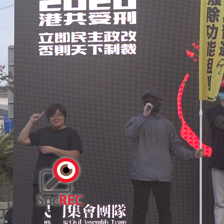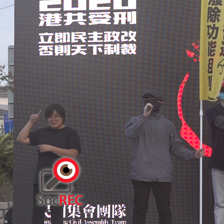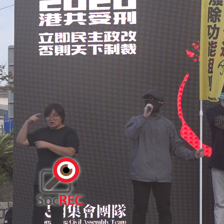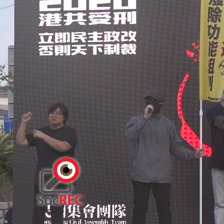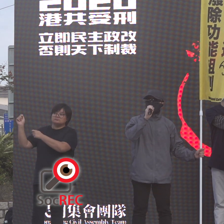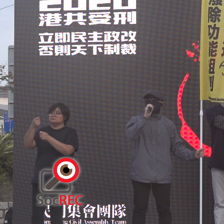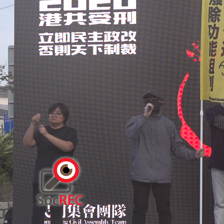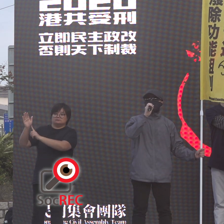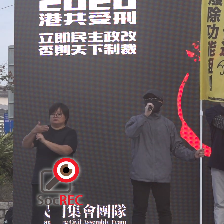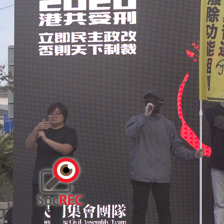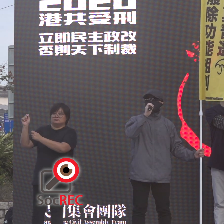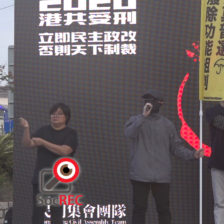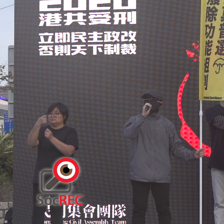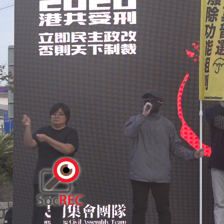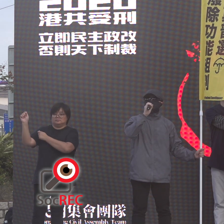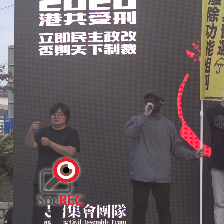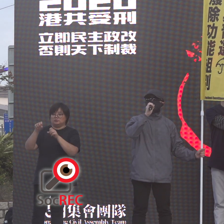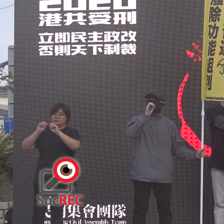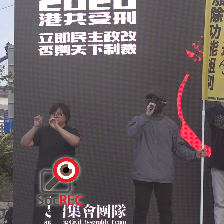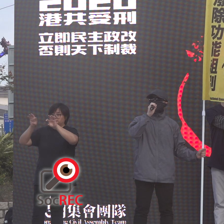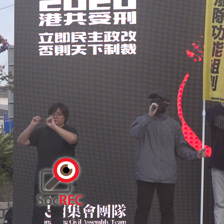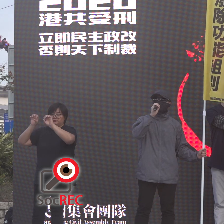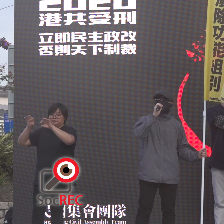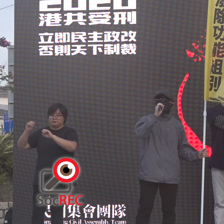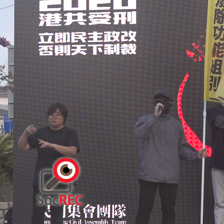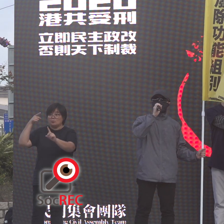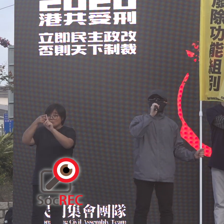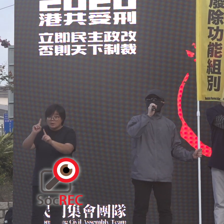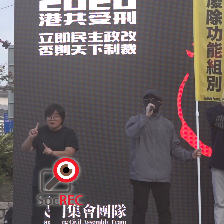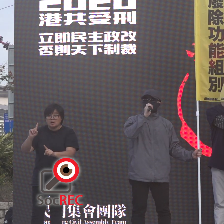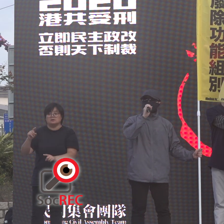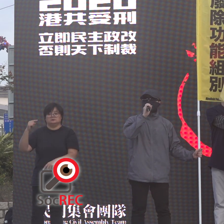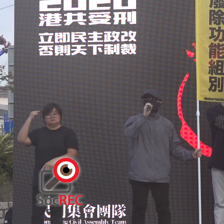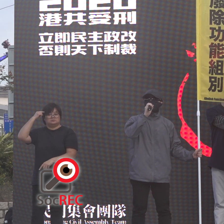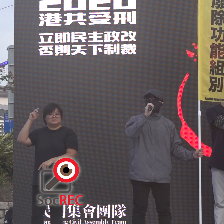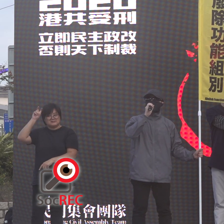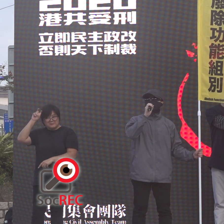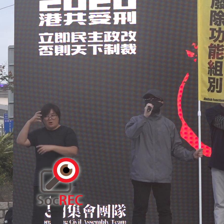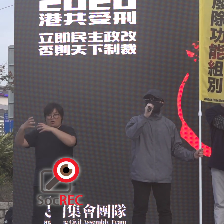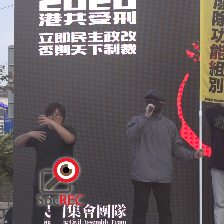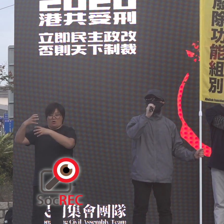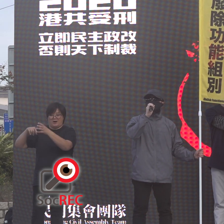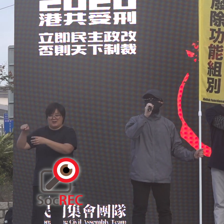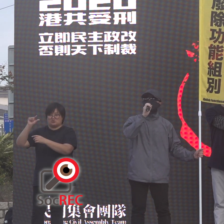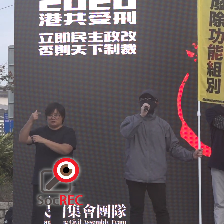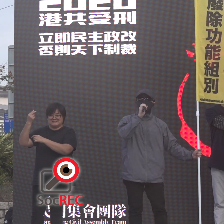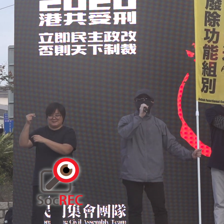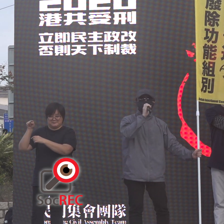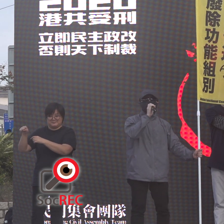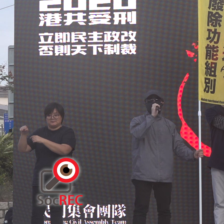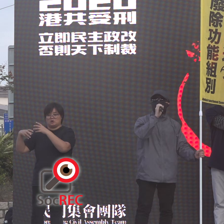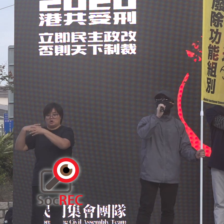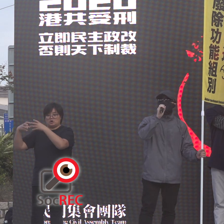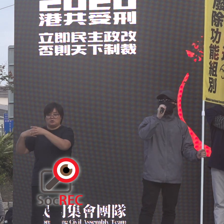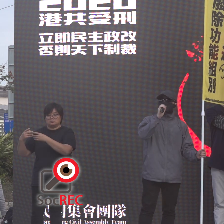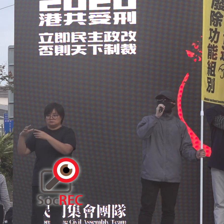就係希望喺日本 G20 嘅時候，將香港咁緊急情況議題向美國作出呼籲，去